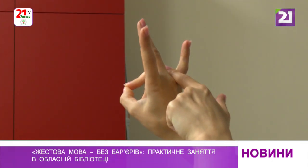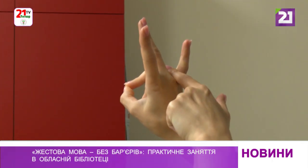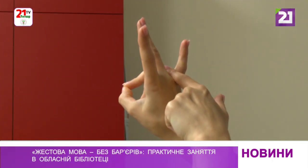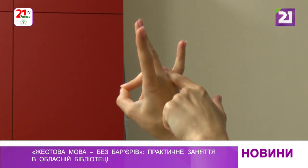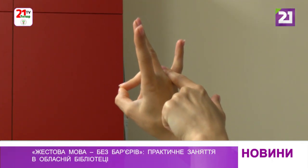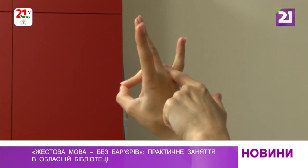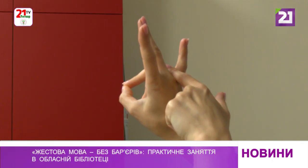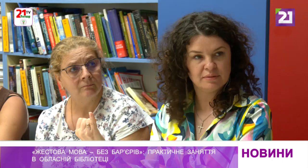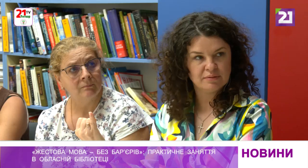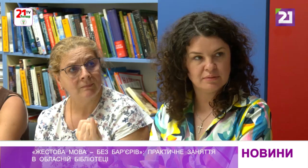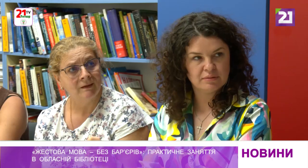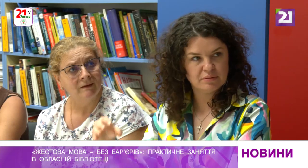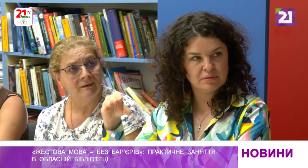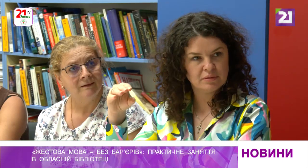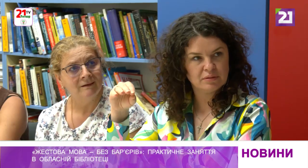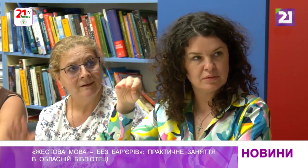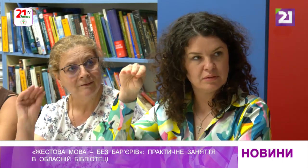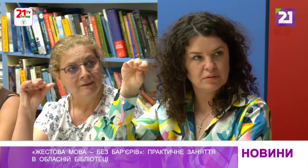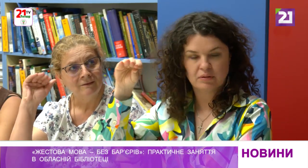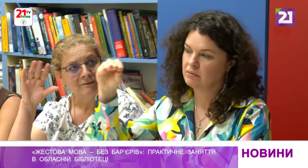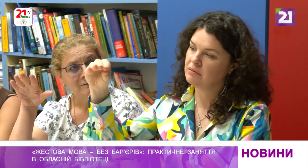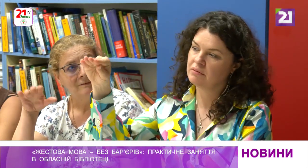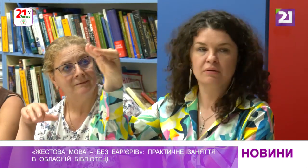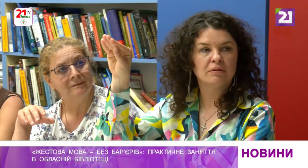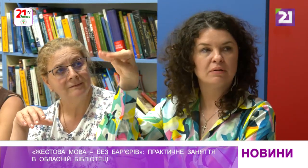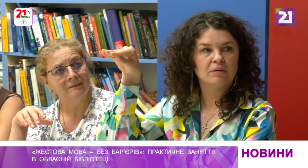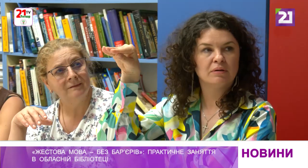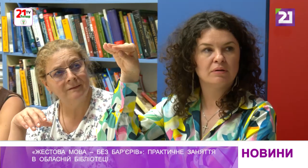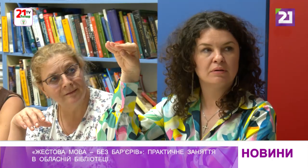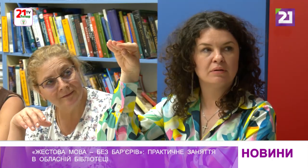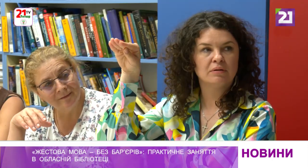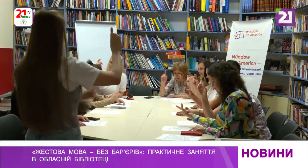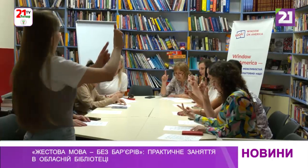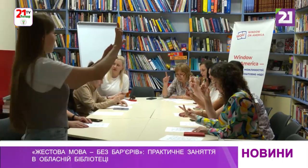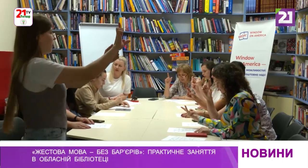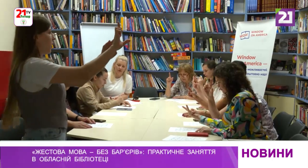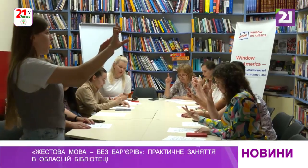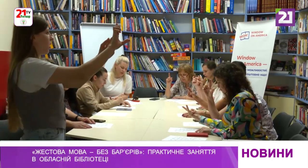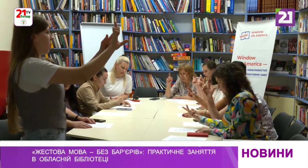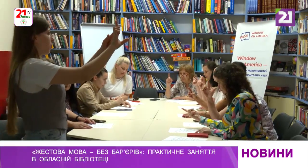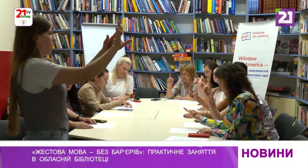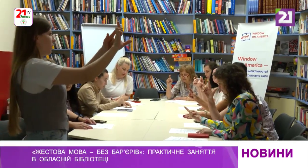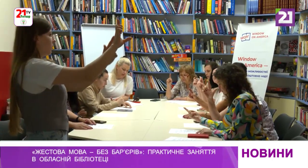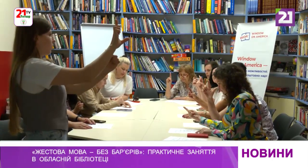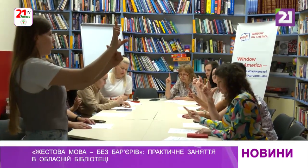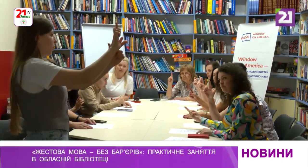пішла від французької. Школи для глухих із методикою навчання на основі жестової мови в Україні почали відкриватися на